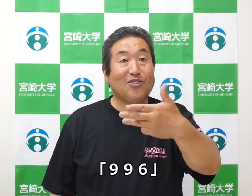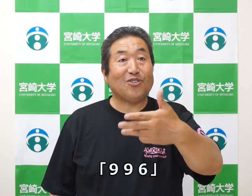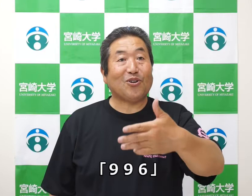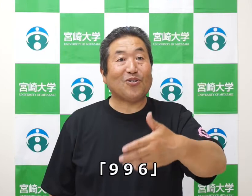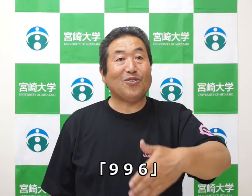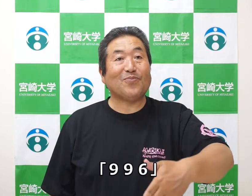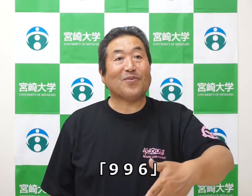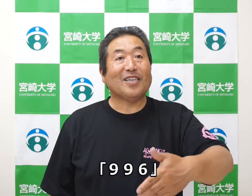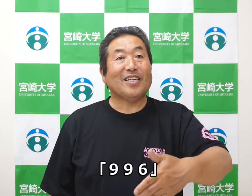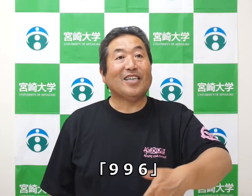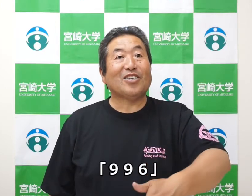996、